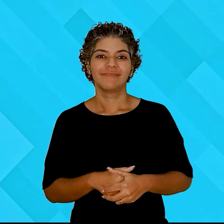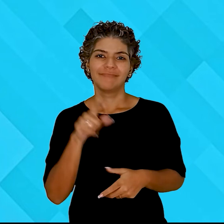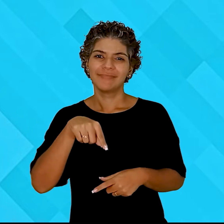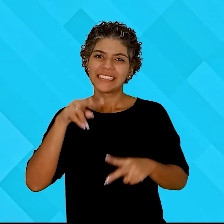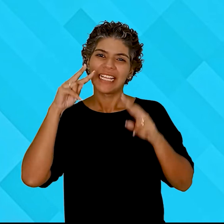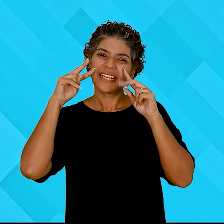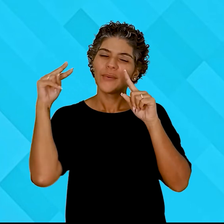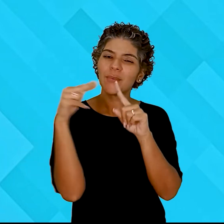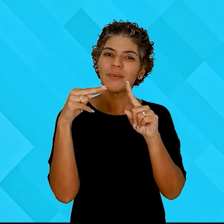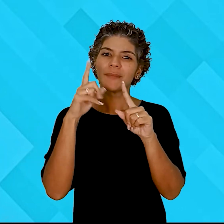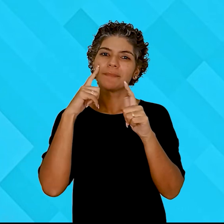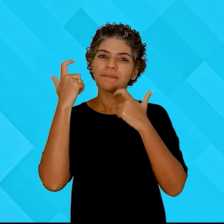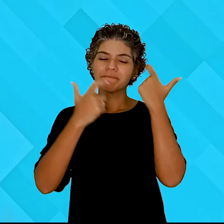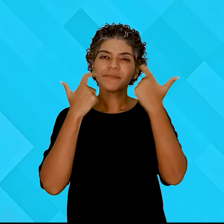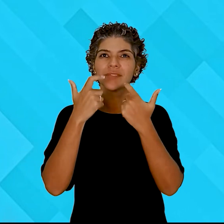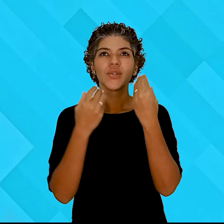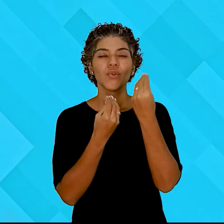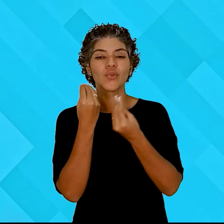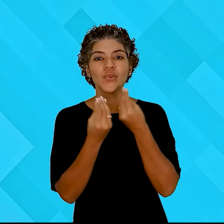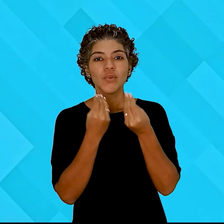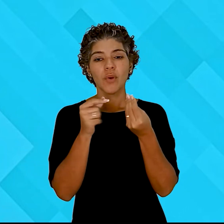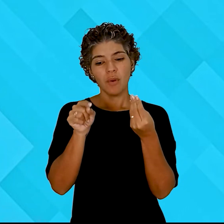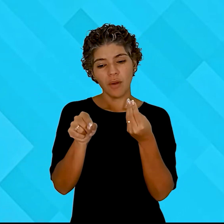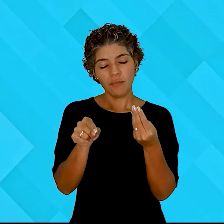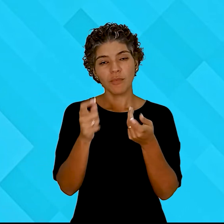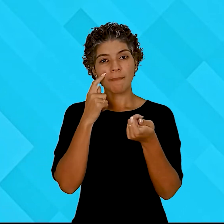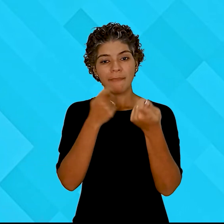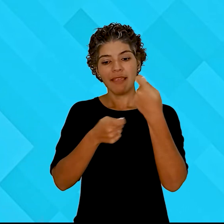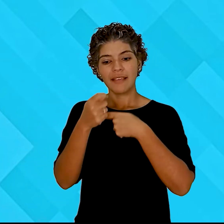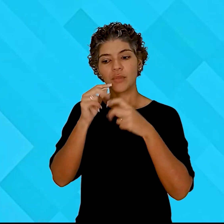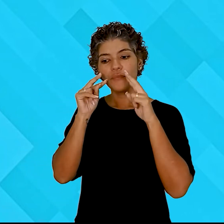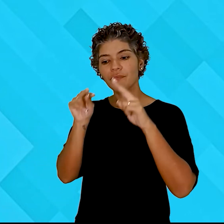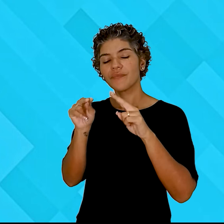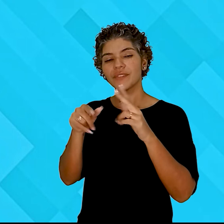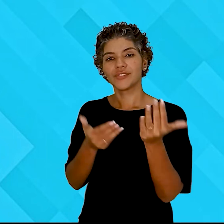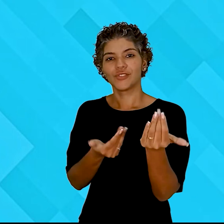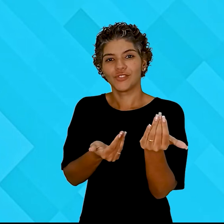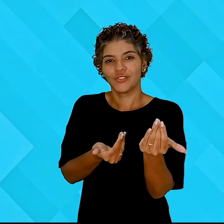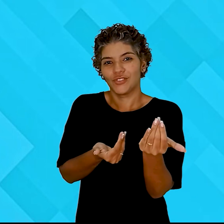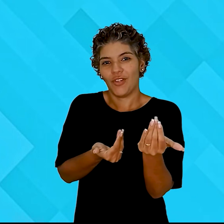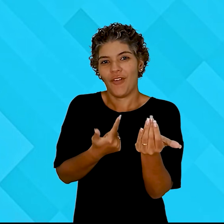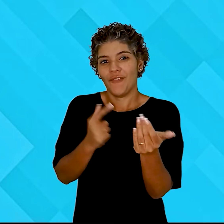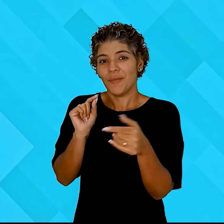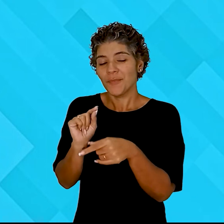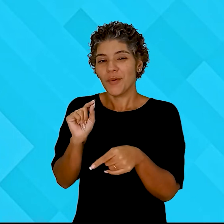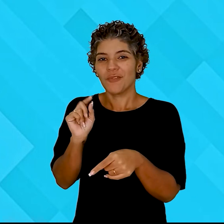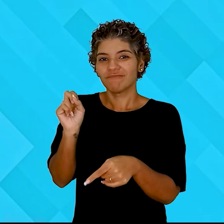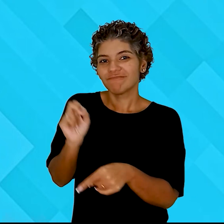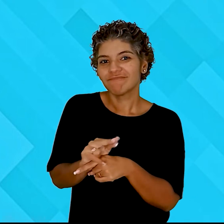olhando, como esse mercado está entendendo esses jovens, esses estudantes, esses sujeitos que estão tentando se viabilizar